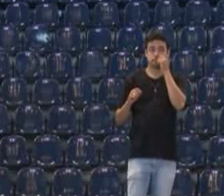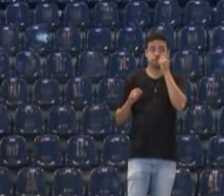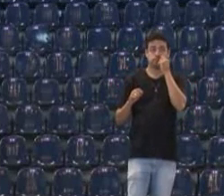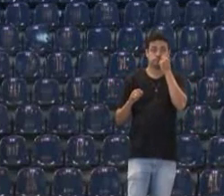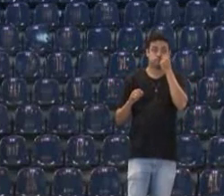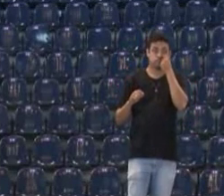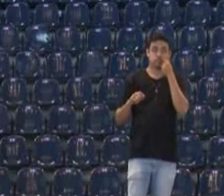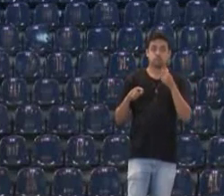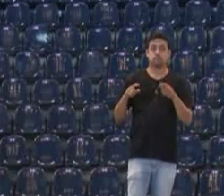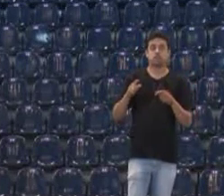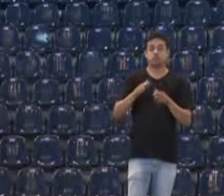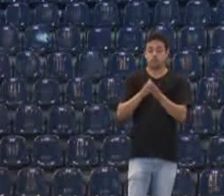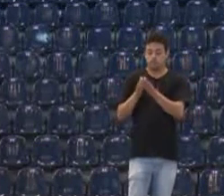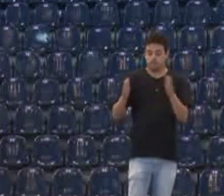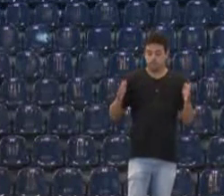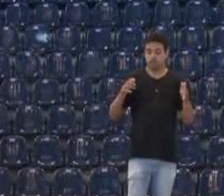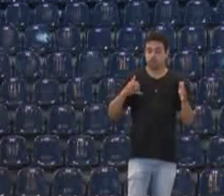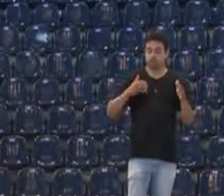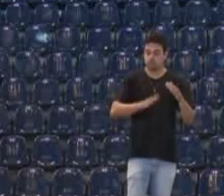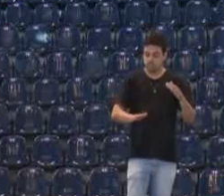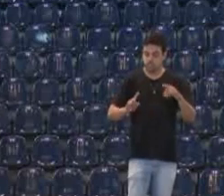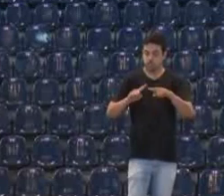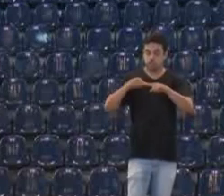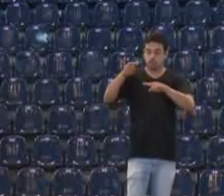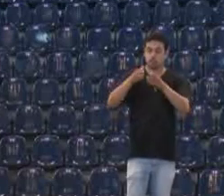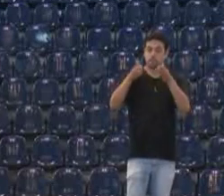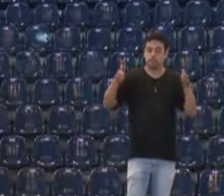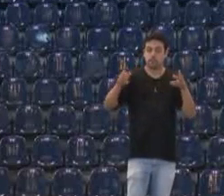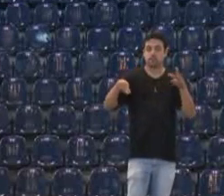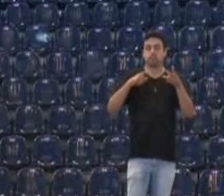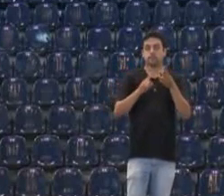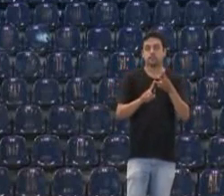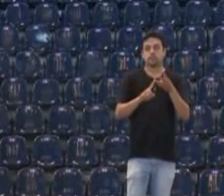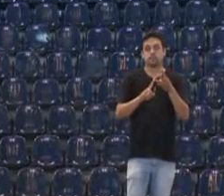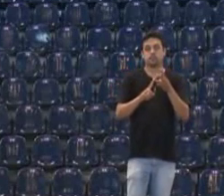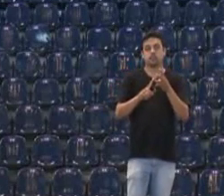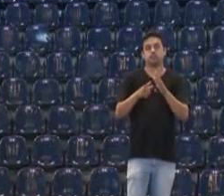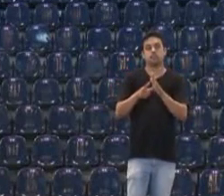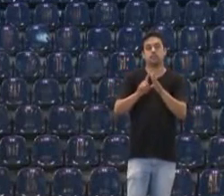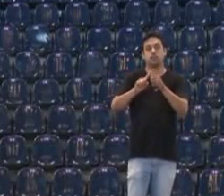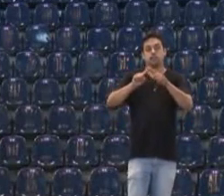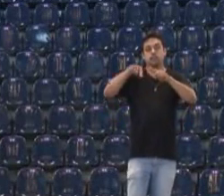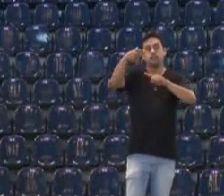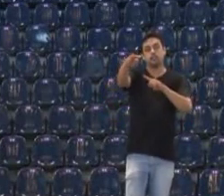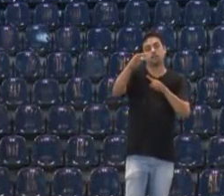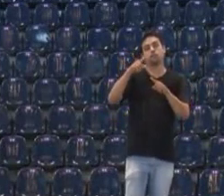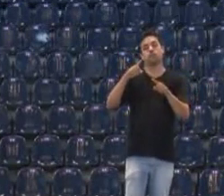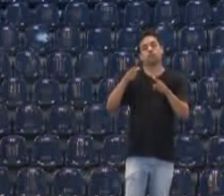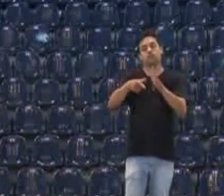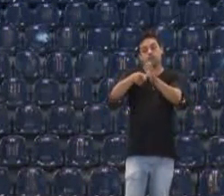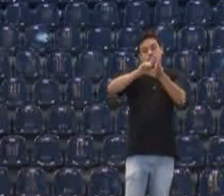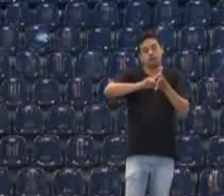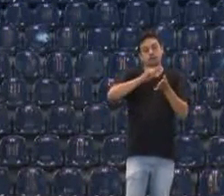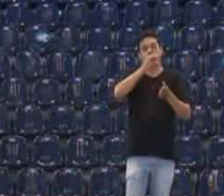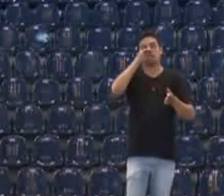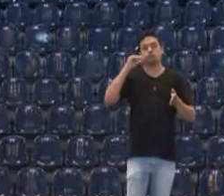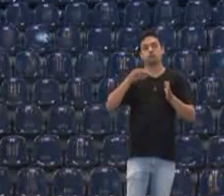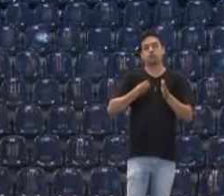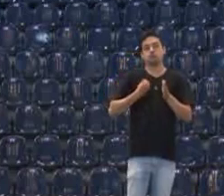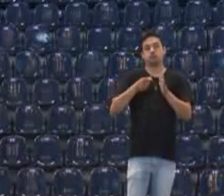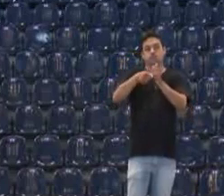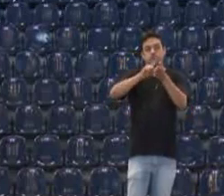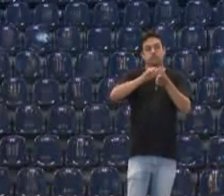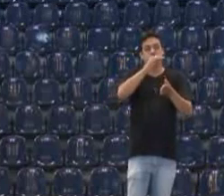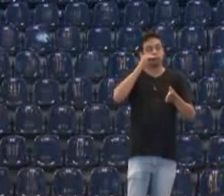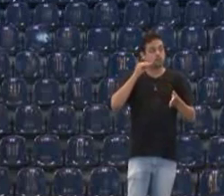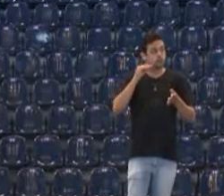No período após a infância, vírgula. Ou melhor ainda, na fase que antecede a vida adulta. Ó.